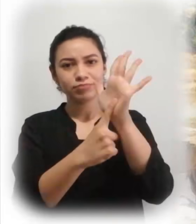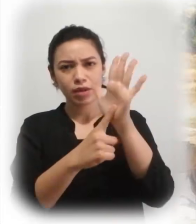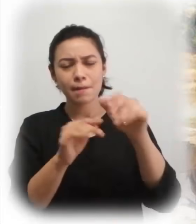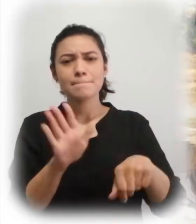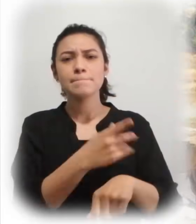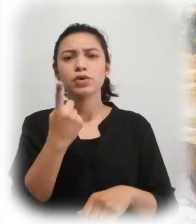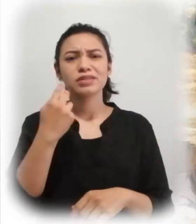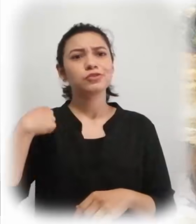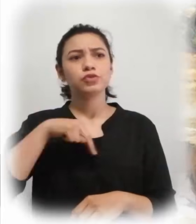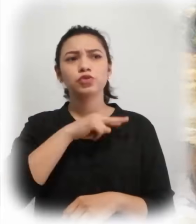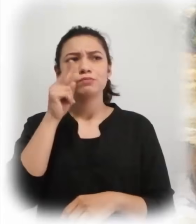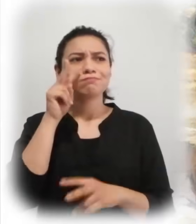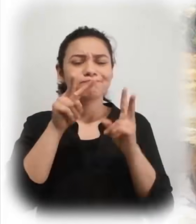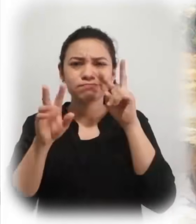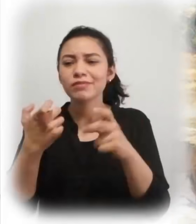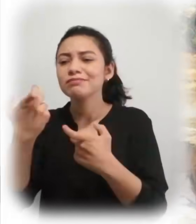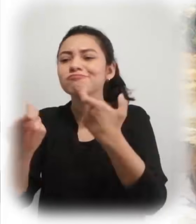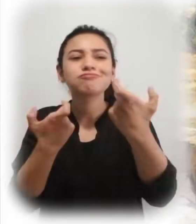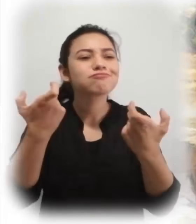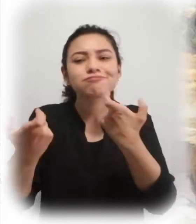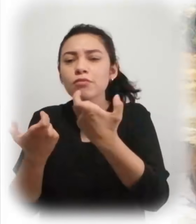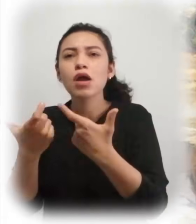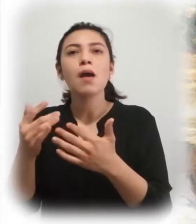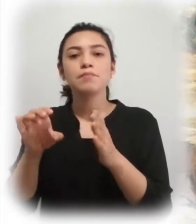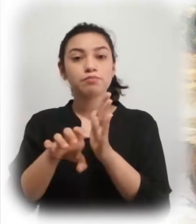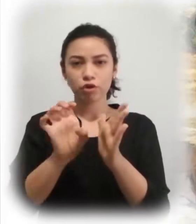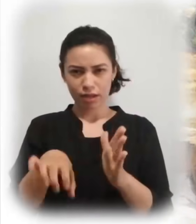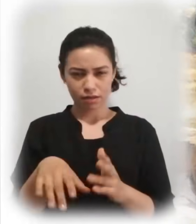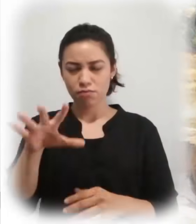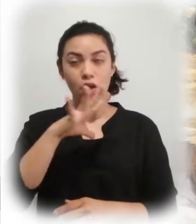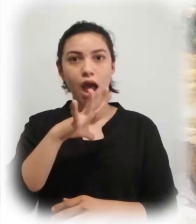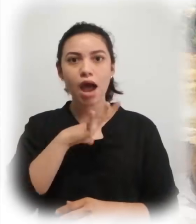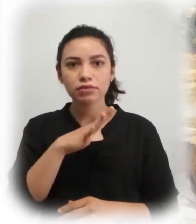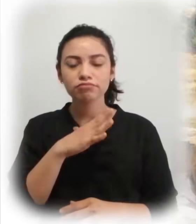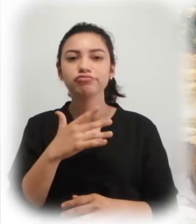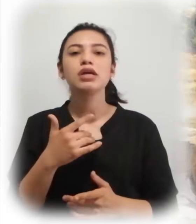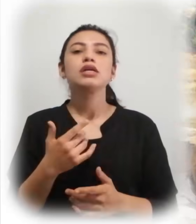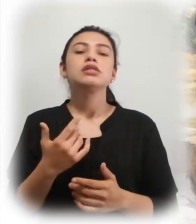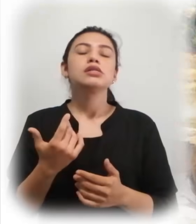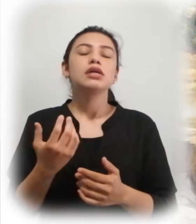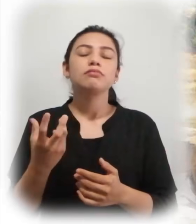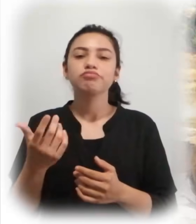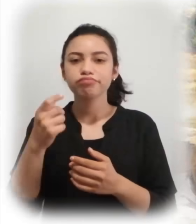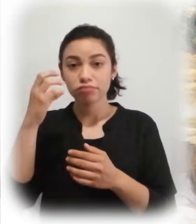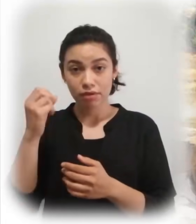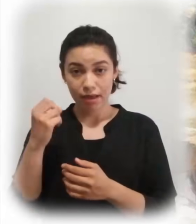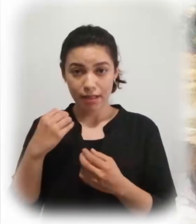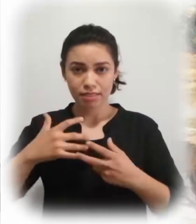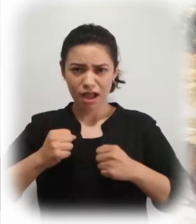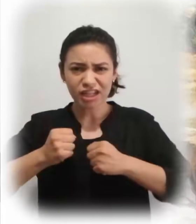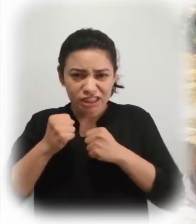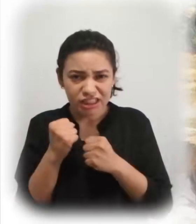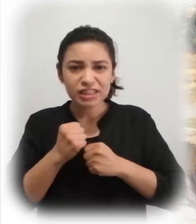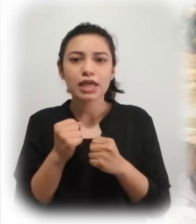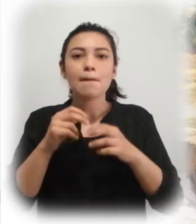signo de pesos. Si se tiene una gallinita o una vaca o un borreguito, se le tasa por el dinero que se puede obtener de